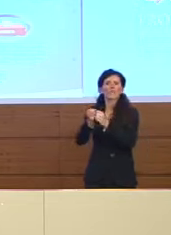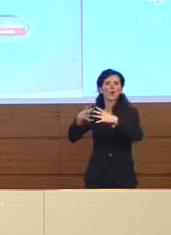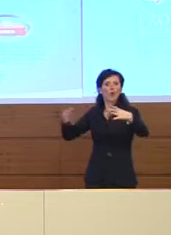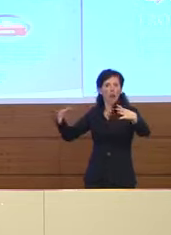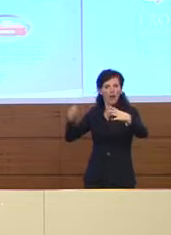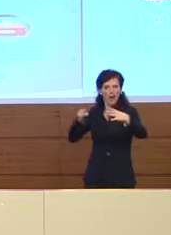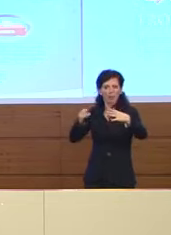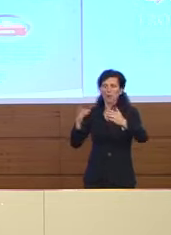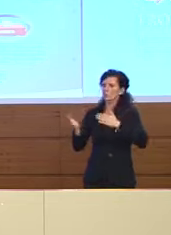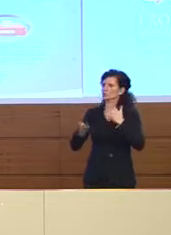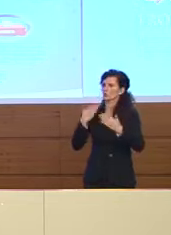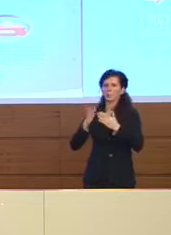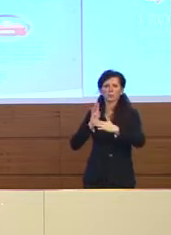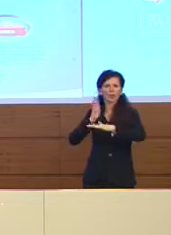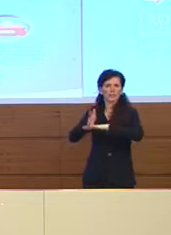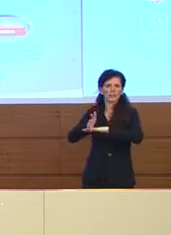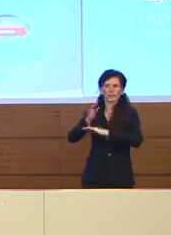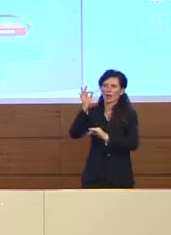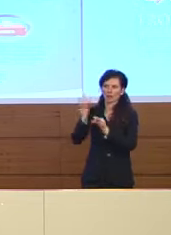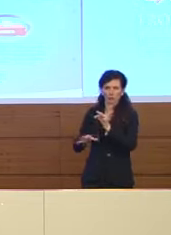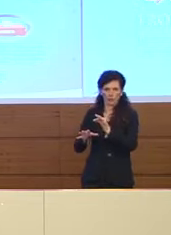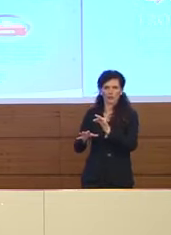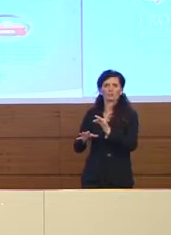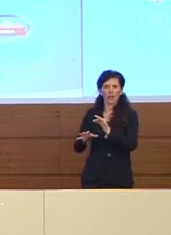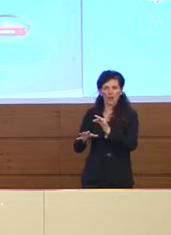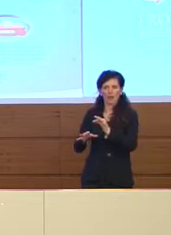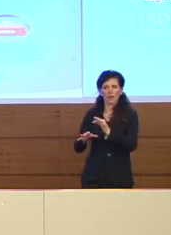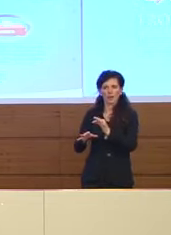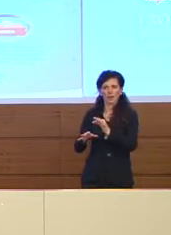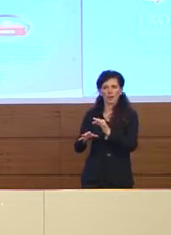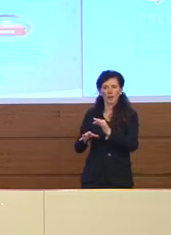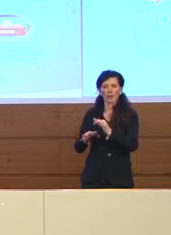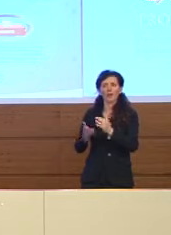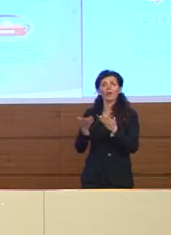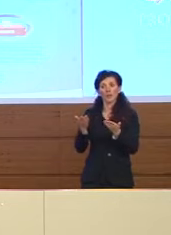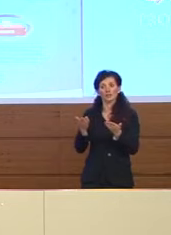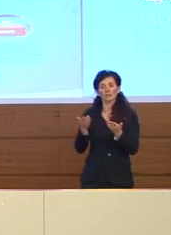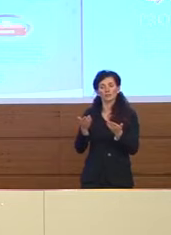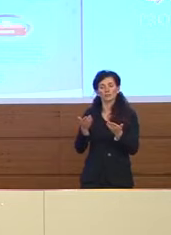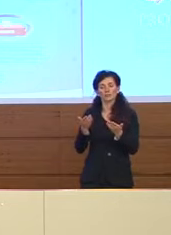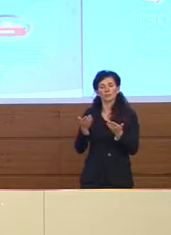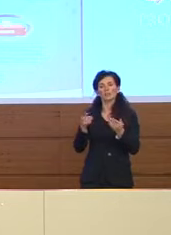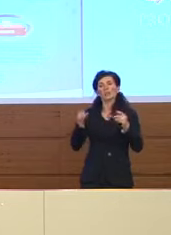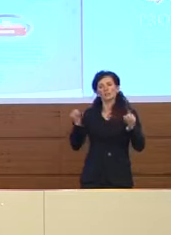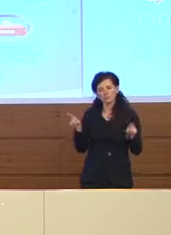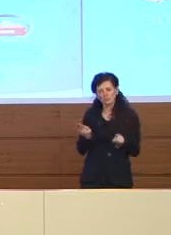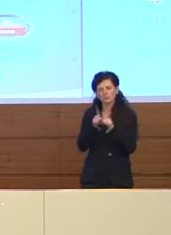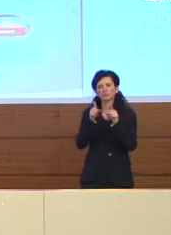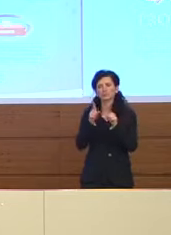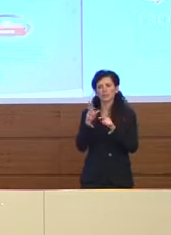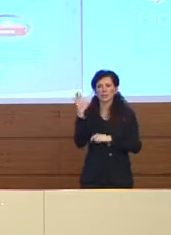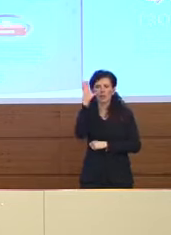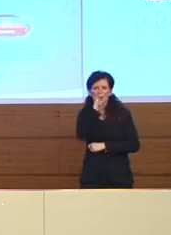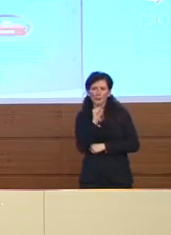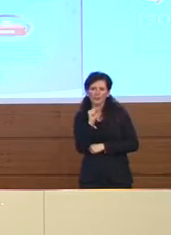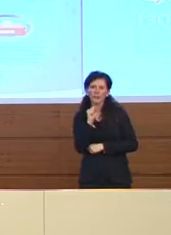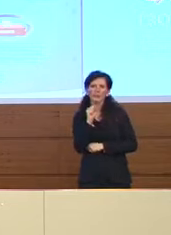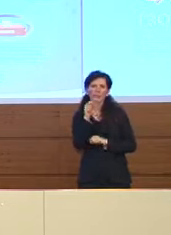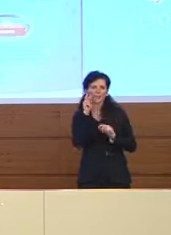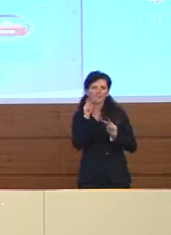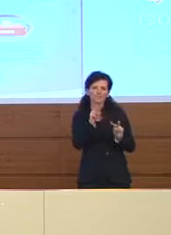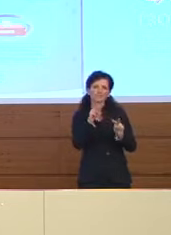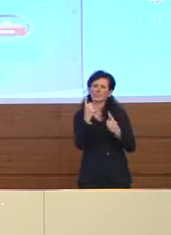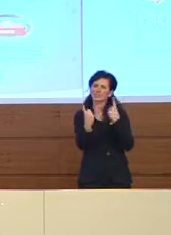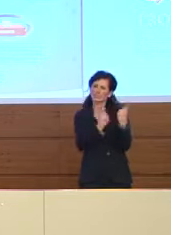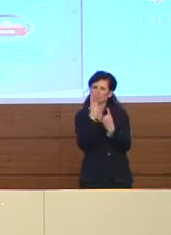locali e di avere una possibilità di eventuale assorbimento di